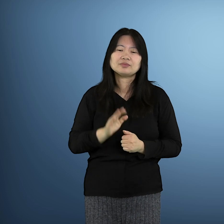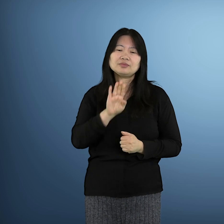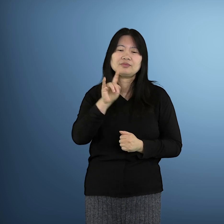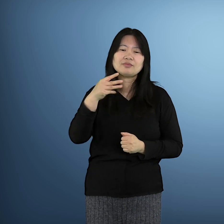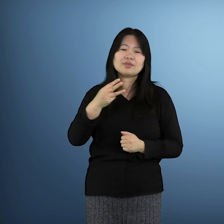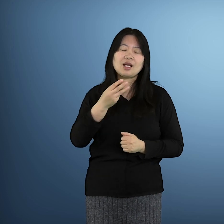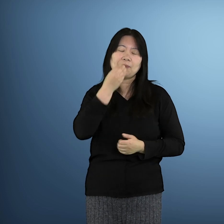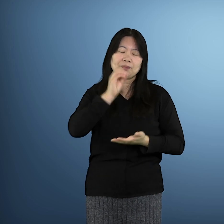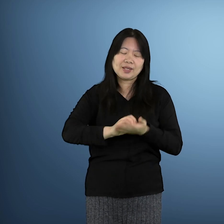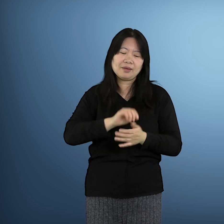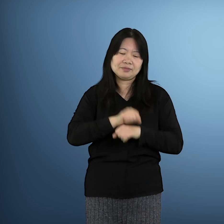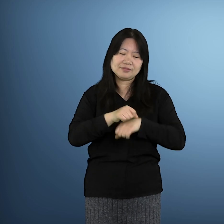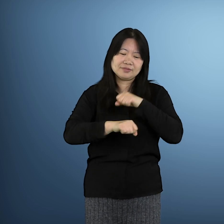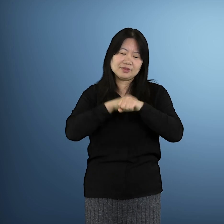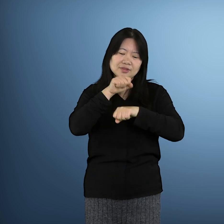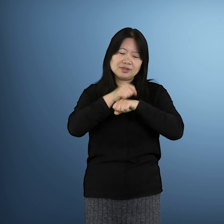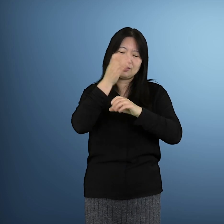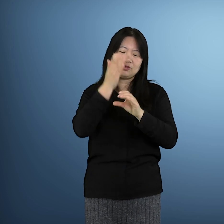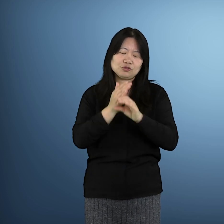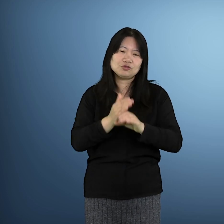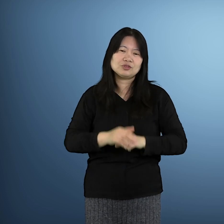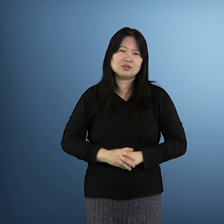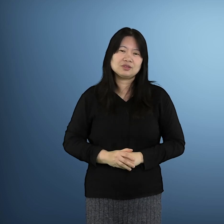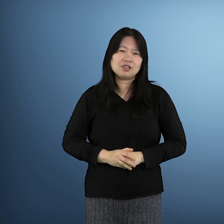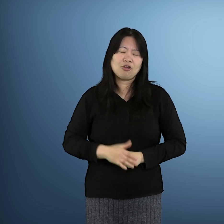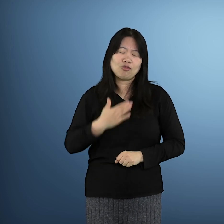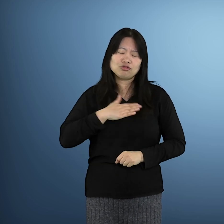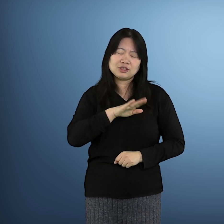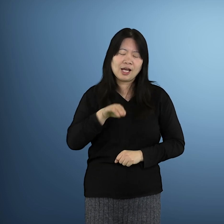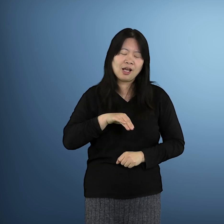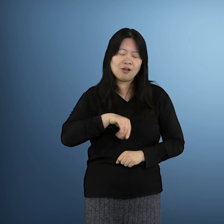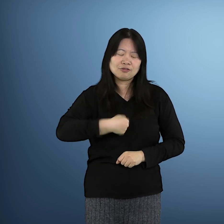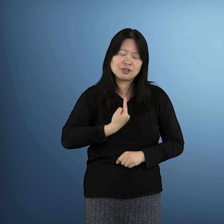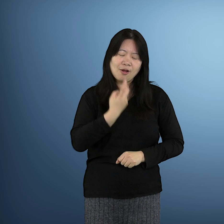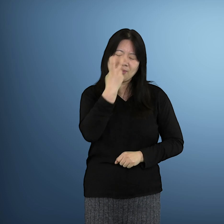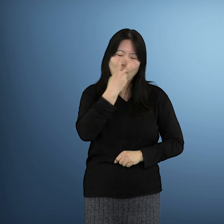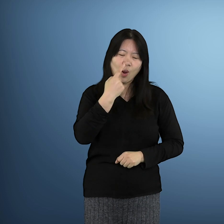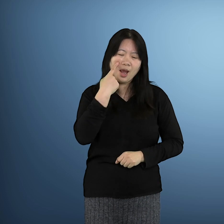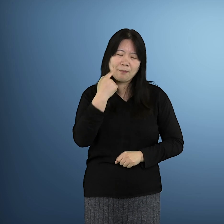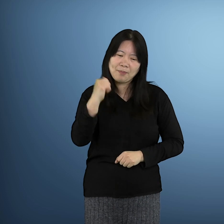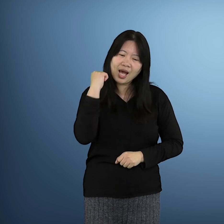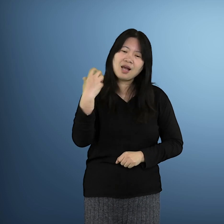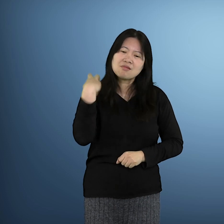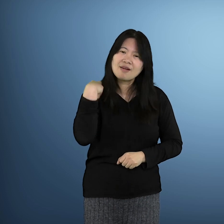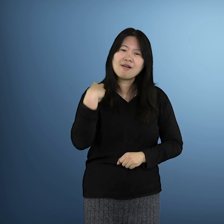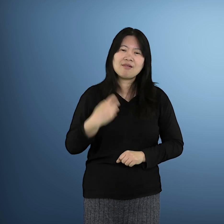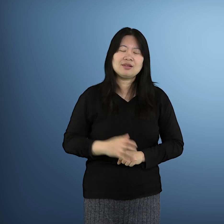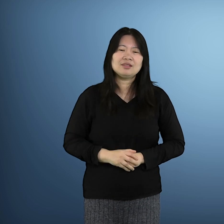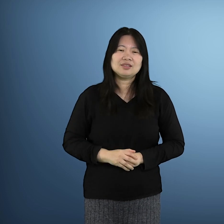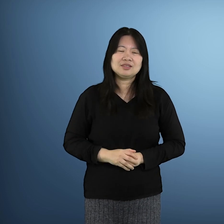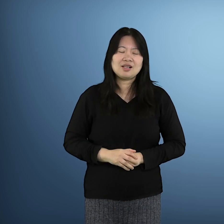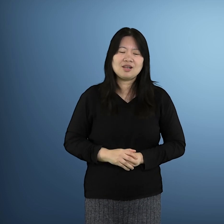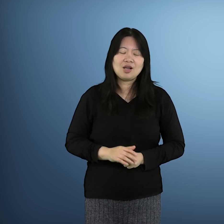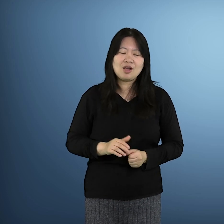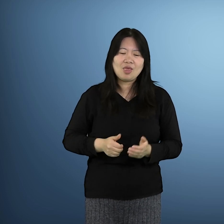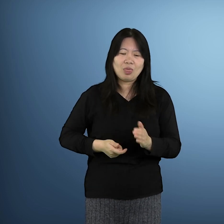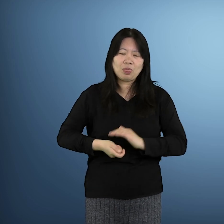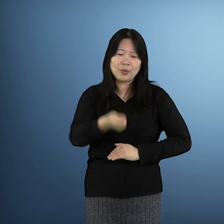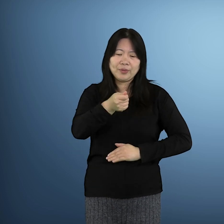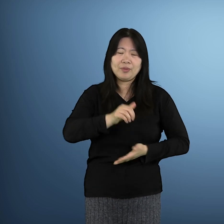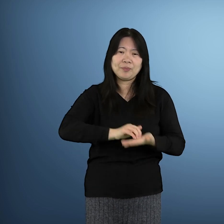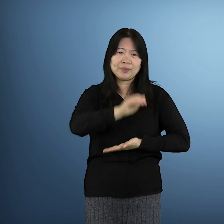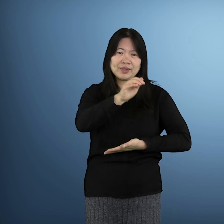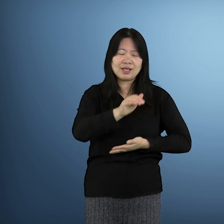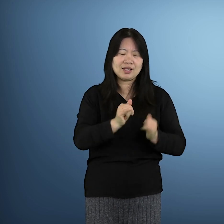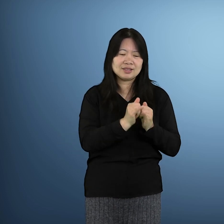바벨탑을 쌓기 시작해요. 우리가 보호하자. 우리 스스로를. 그러니까 쫓겨난 인류는 첫